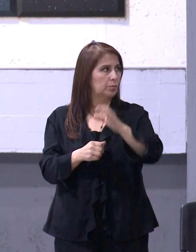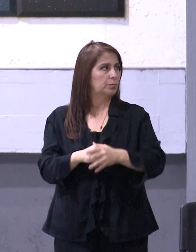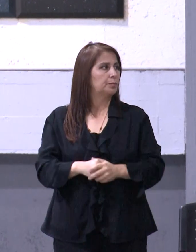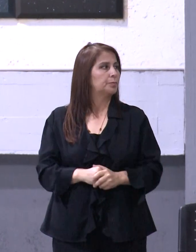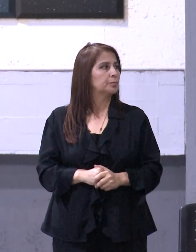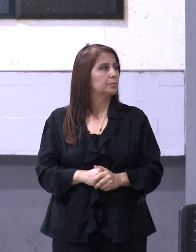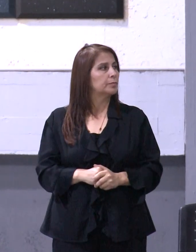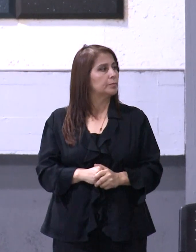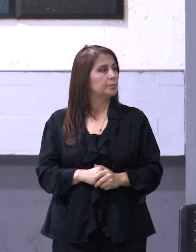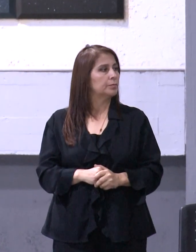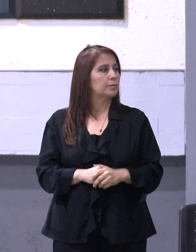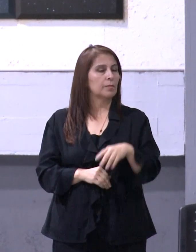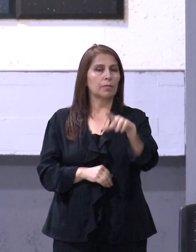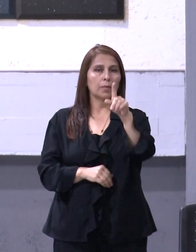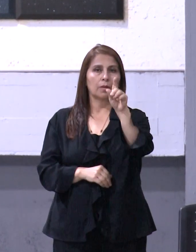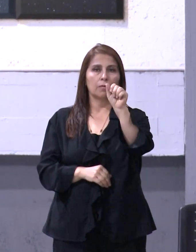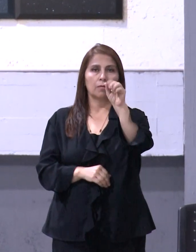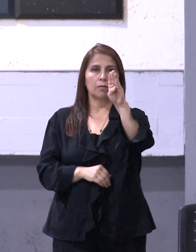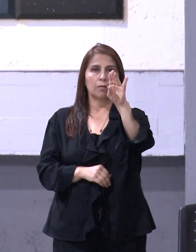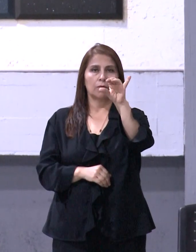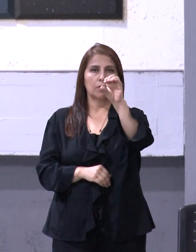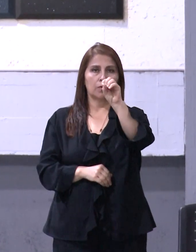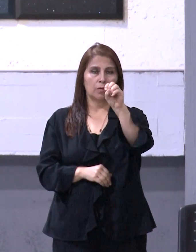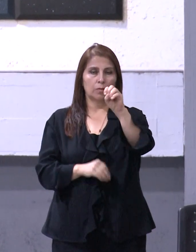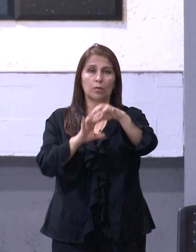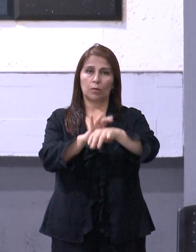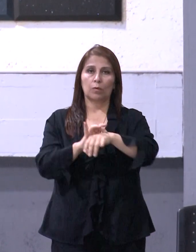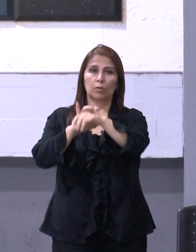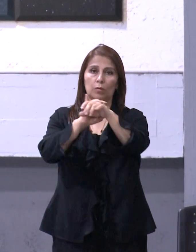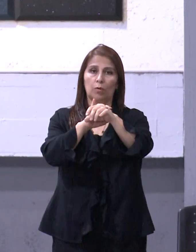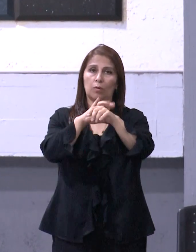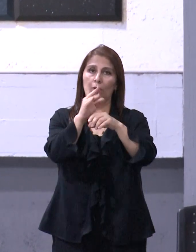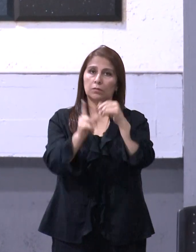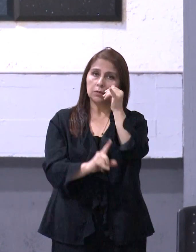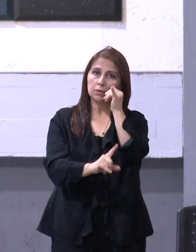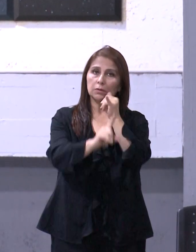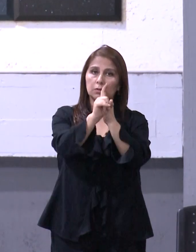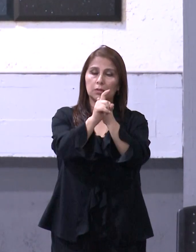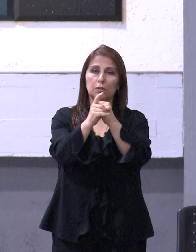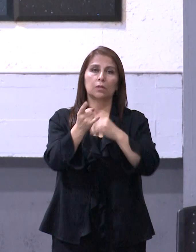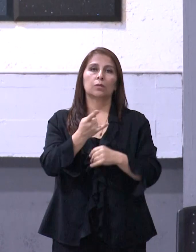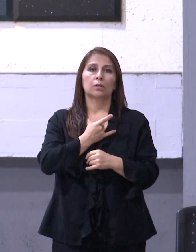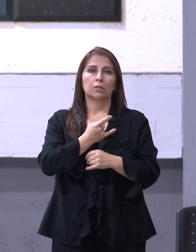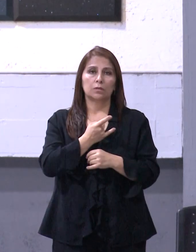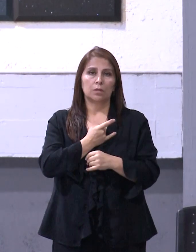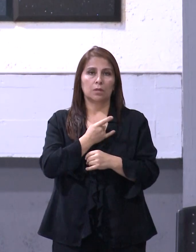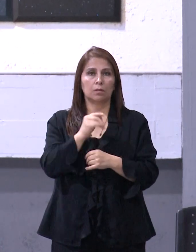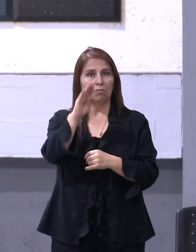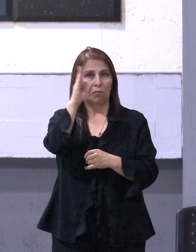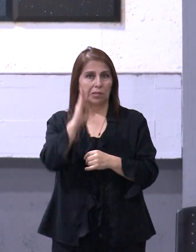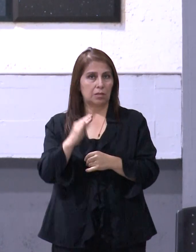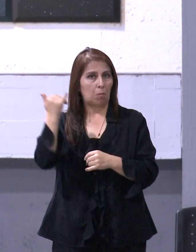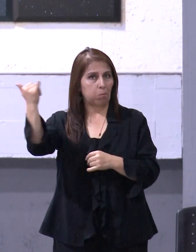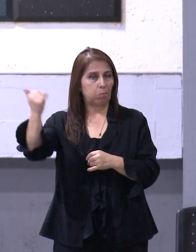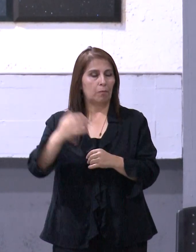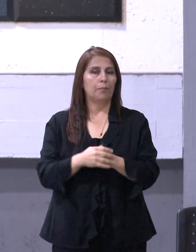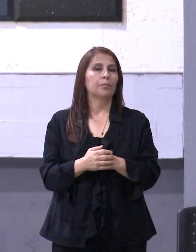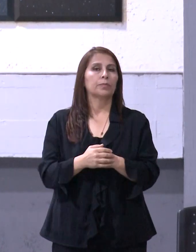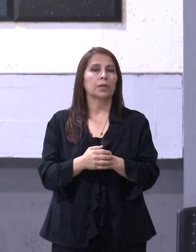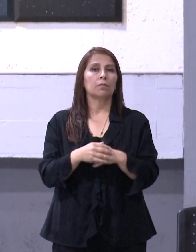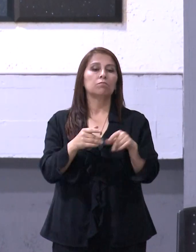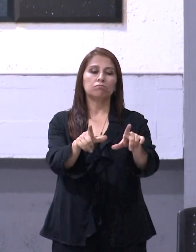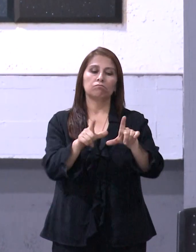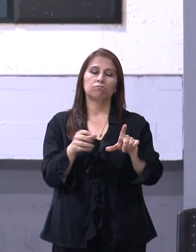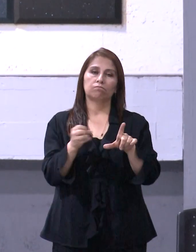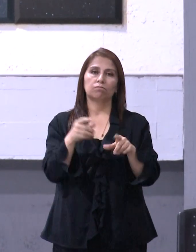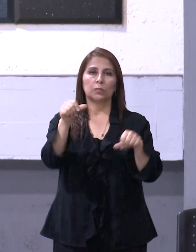el doctor leonardo fabio martínez doctor en educación en ciencias de la universidad estatal de pall paulista brasil licenciado en